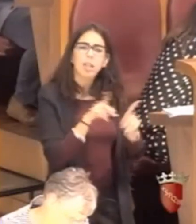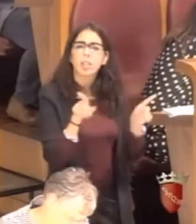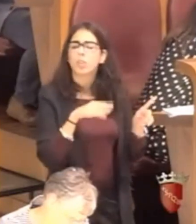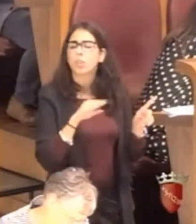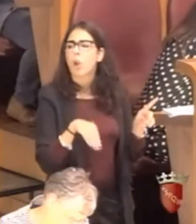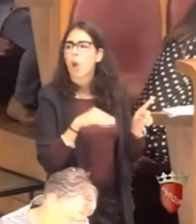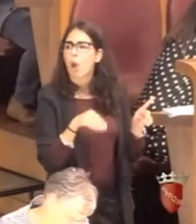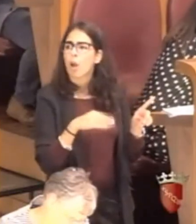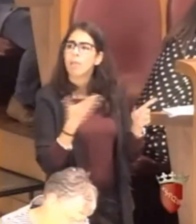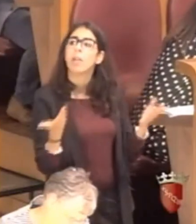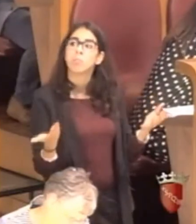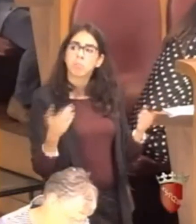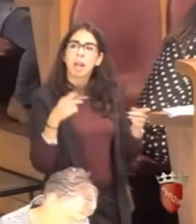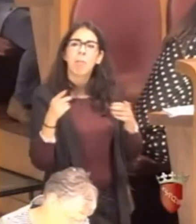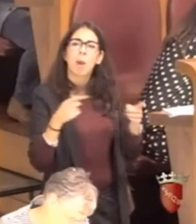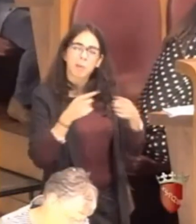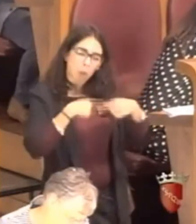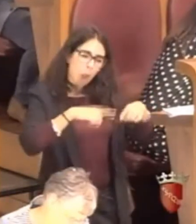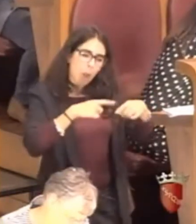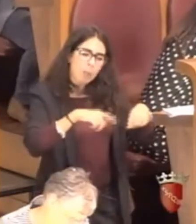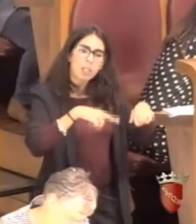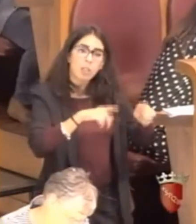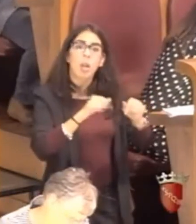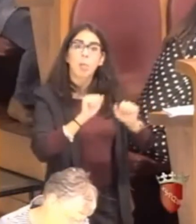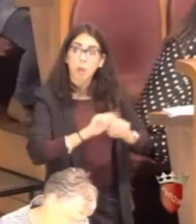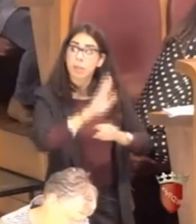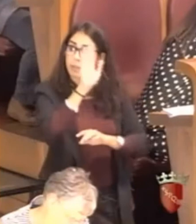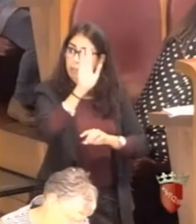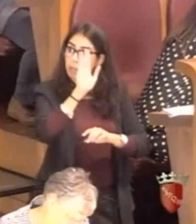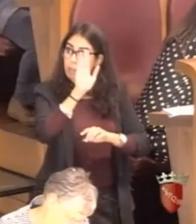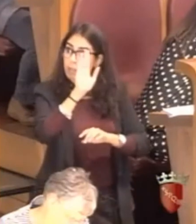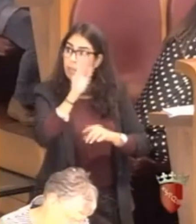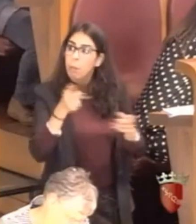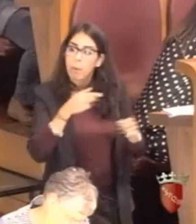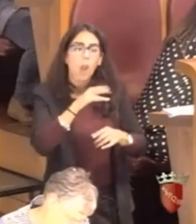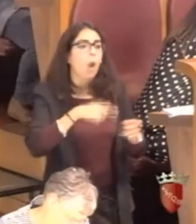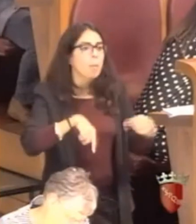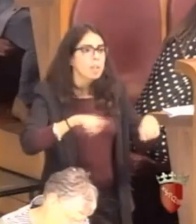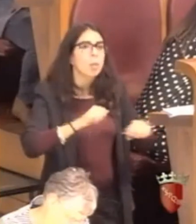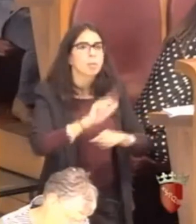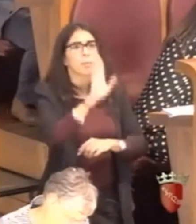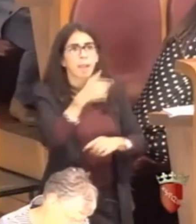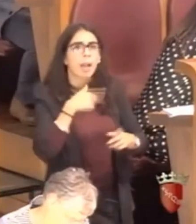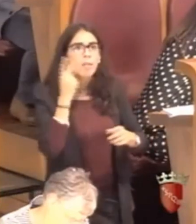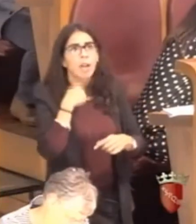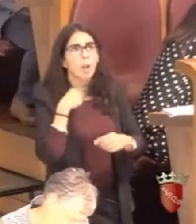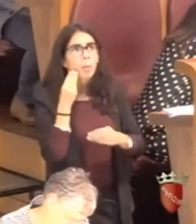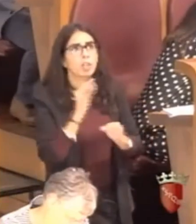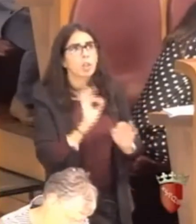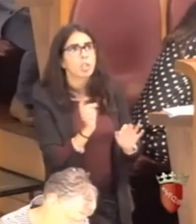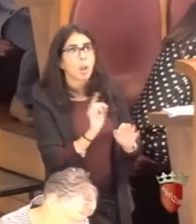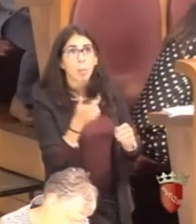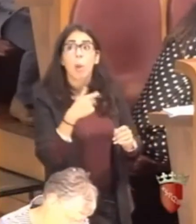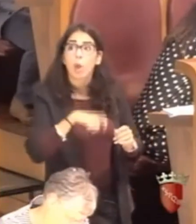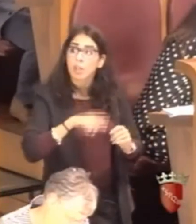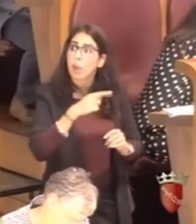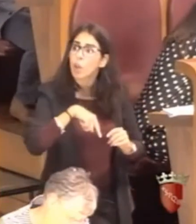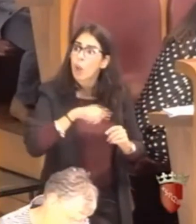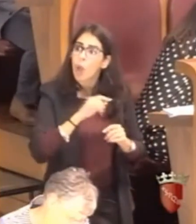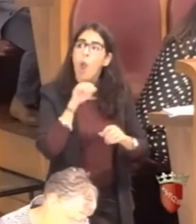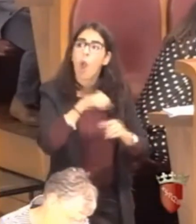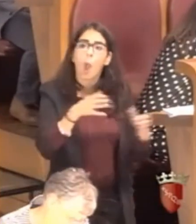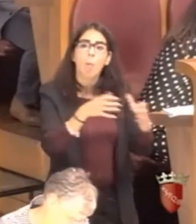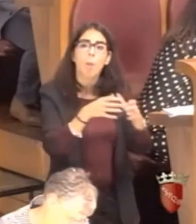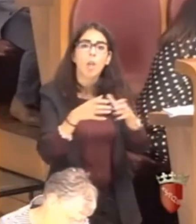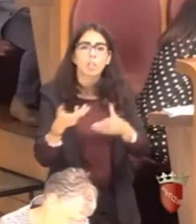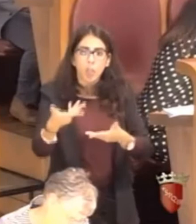hanno fatto le loro rilevazioni in occasione delle commissioni istituzionali in cui le opposizioni sono state invitate con la massima apertura